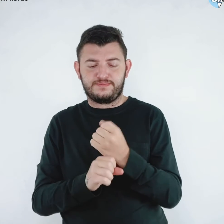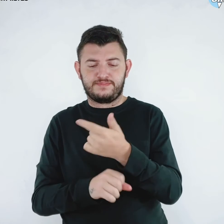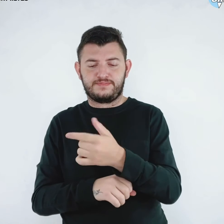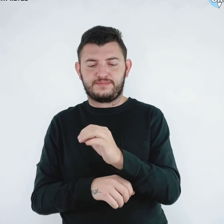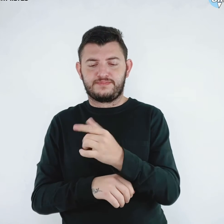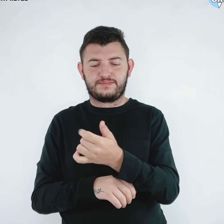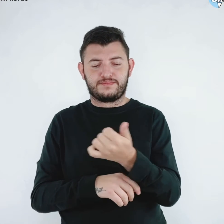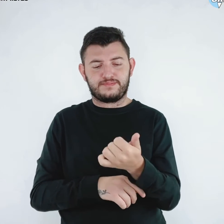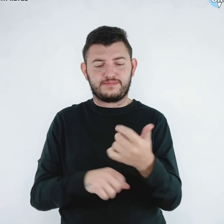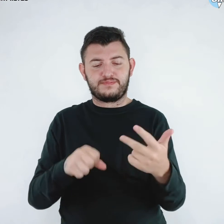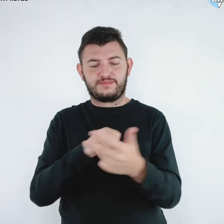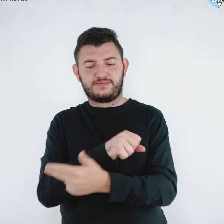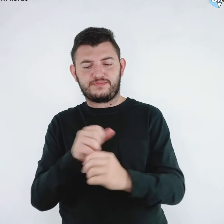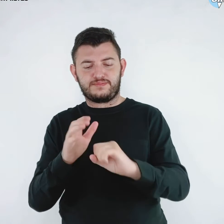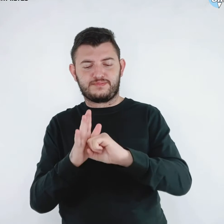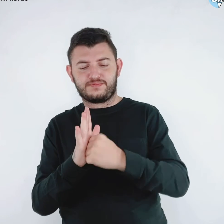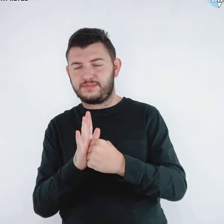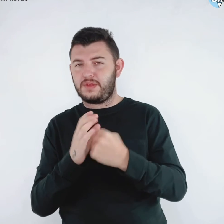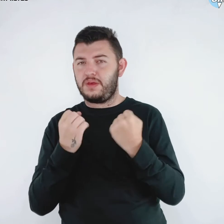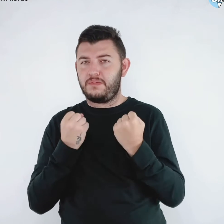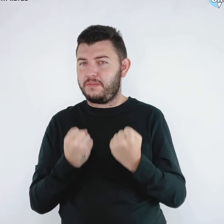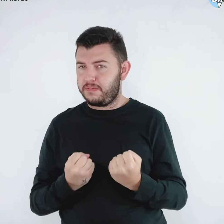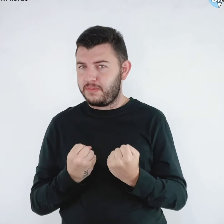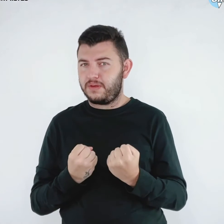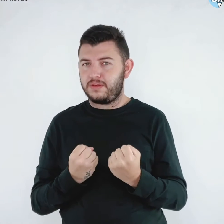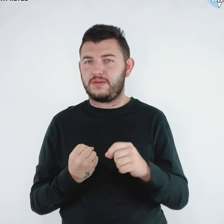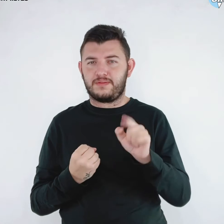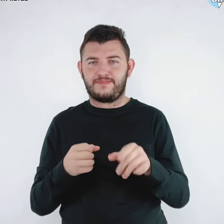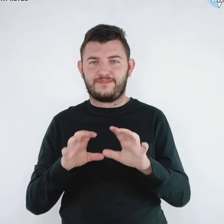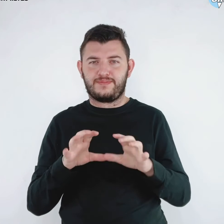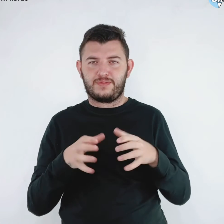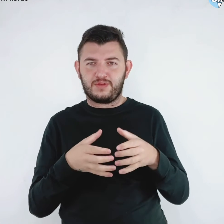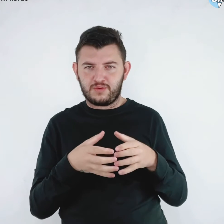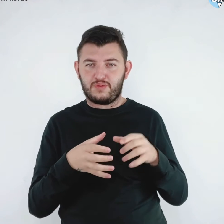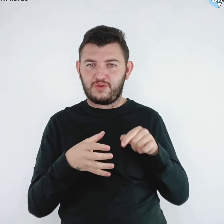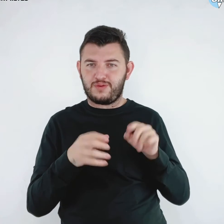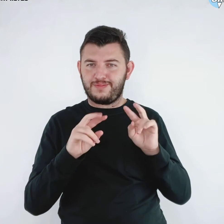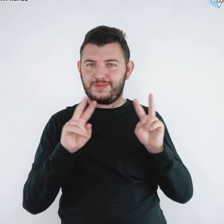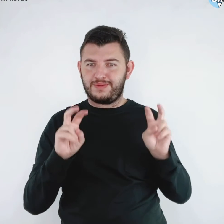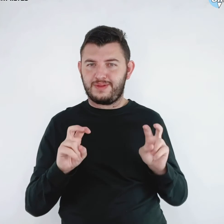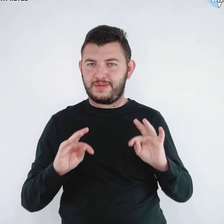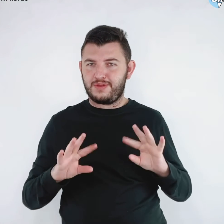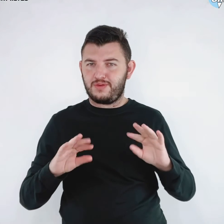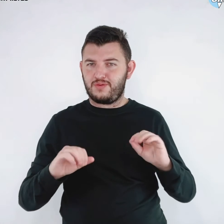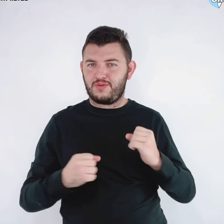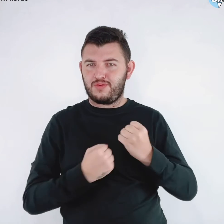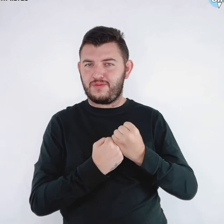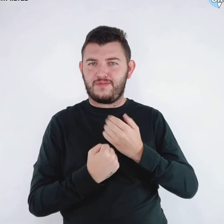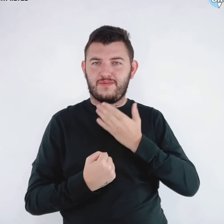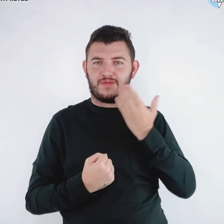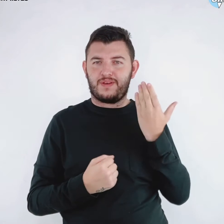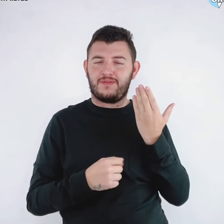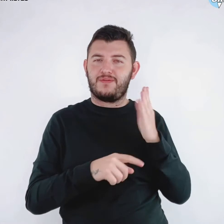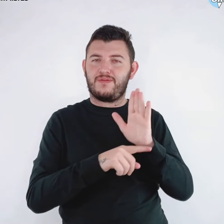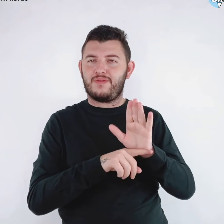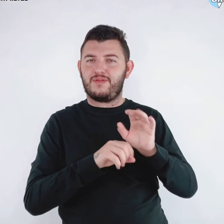mais profundos da última década. Essa afirmação é do grupo Todos pela Educação,